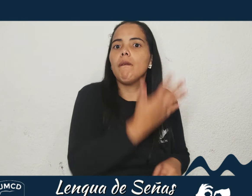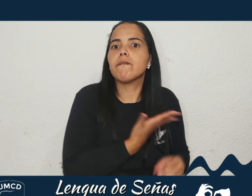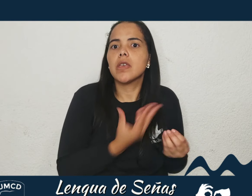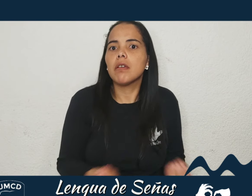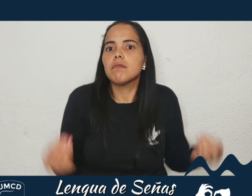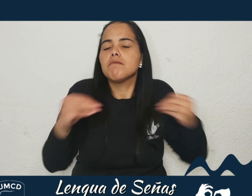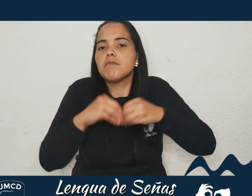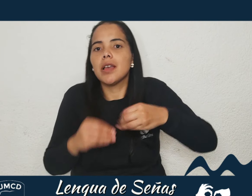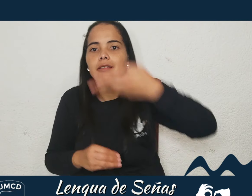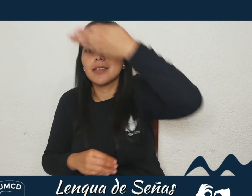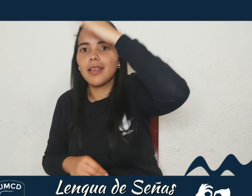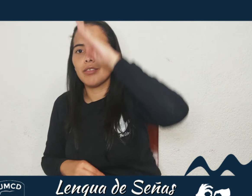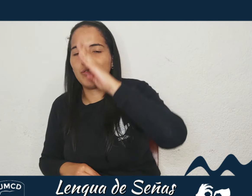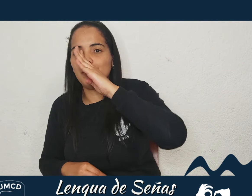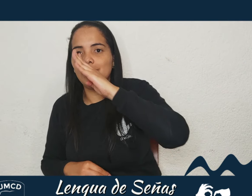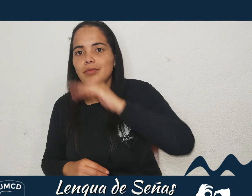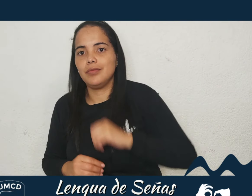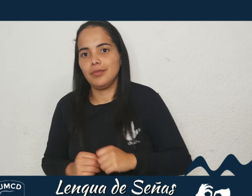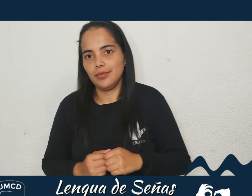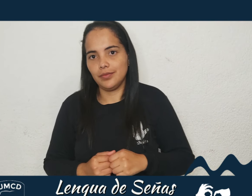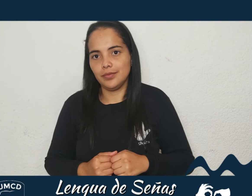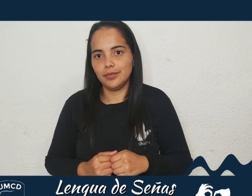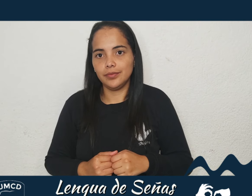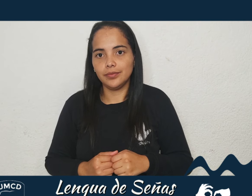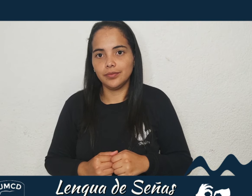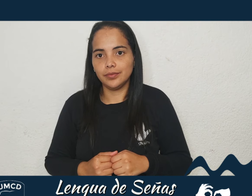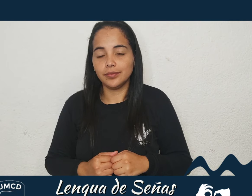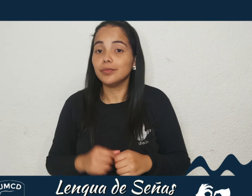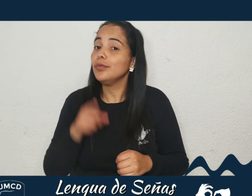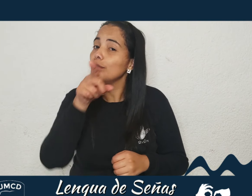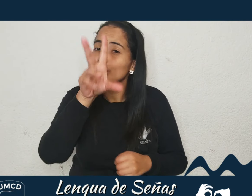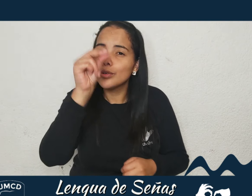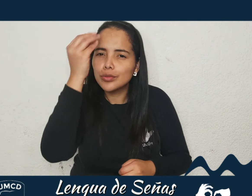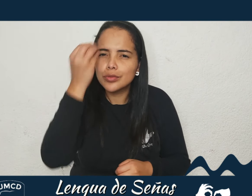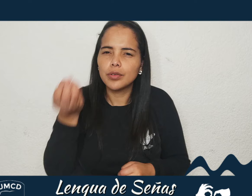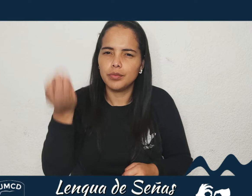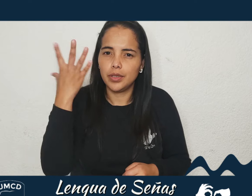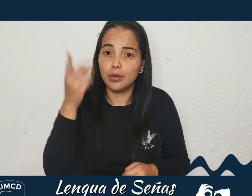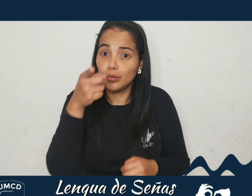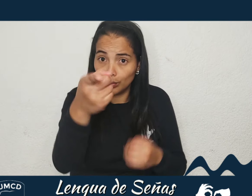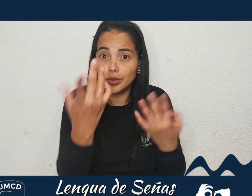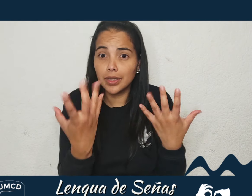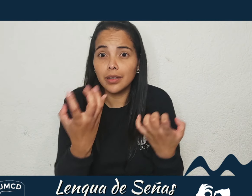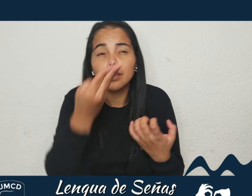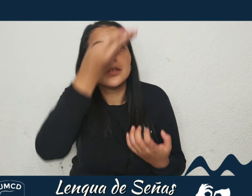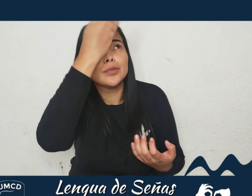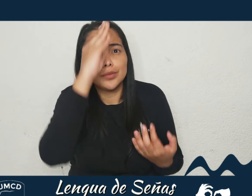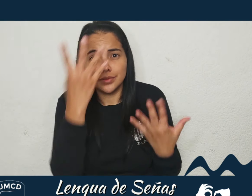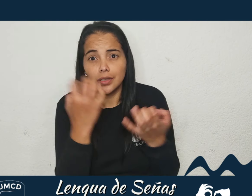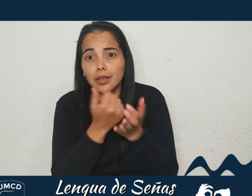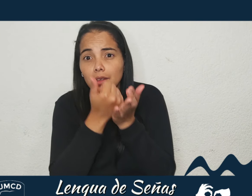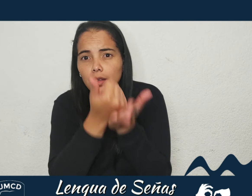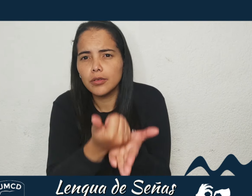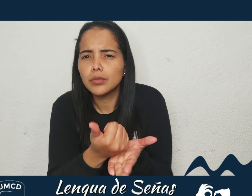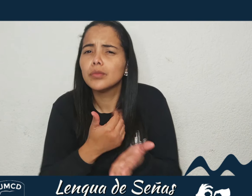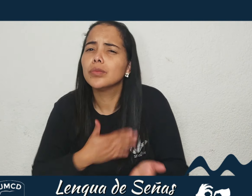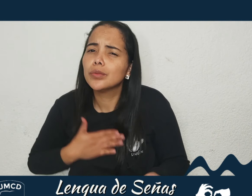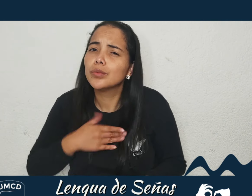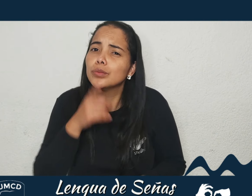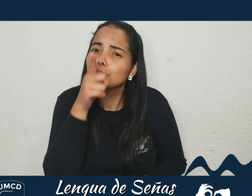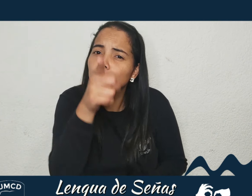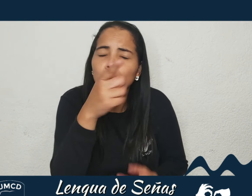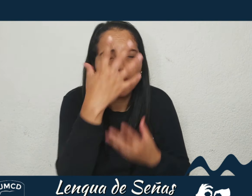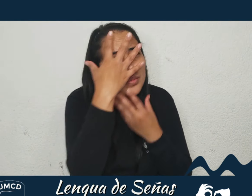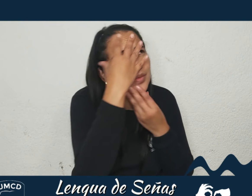por hacer al entregar la tierra prometida. No se olvide, usted quiere ver a un Dios grande,